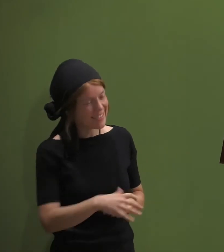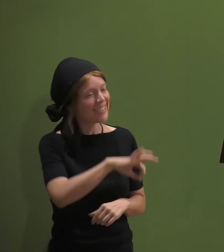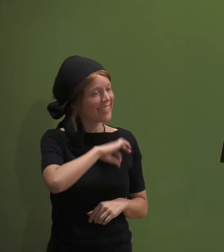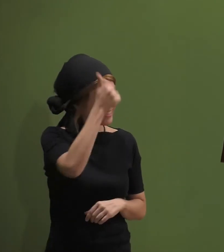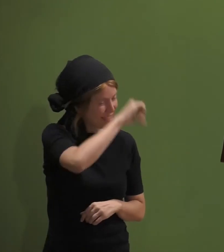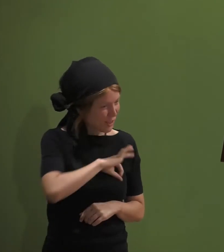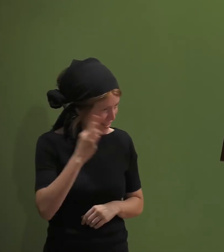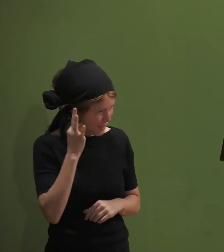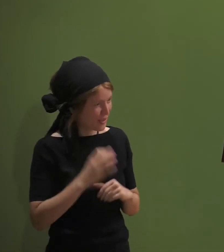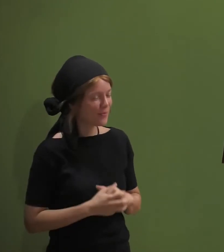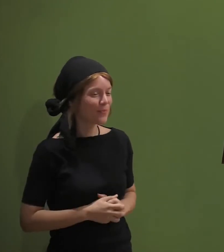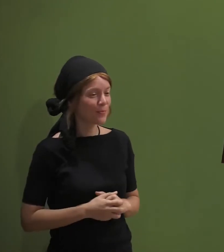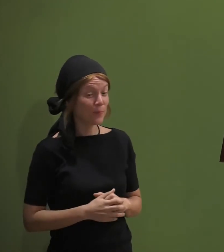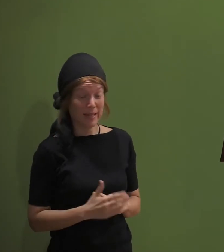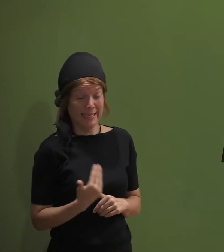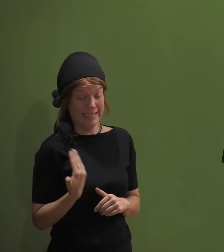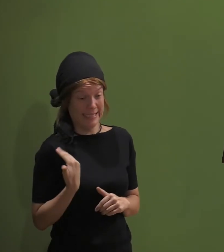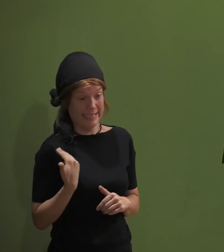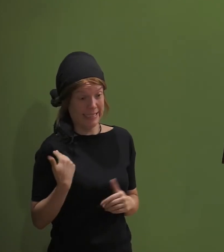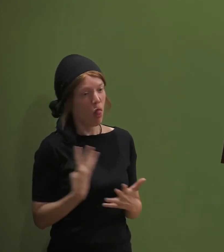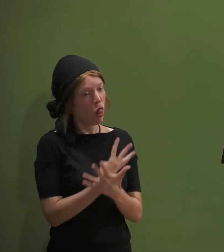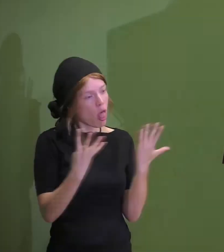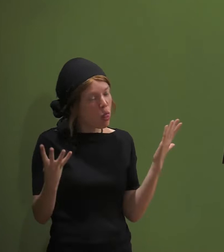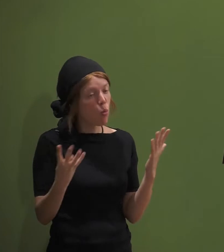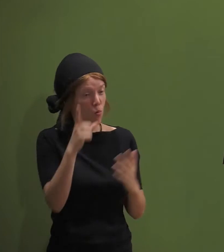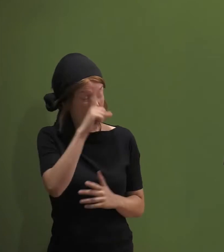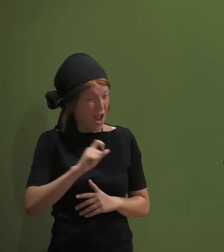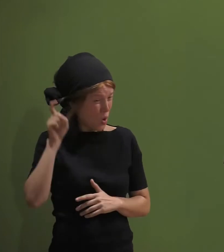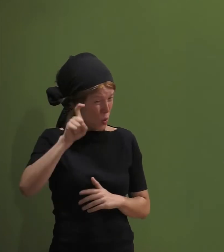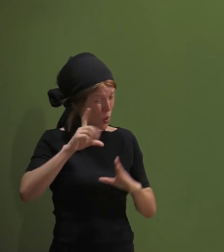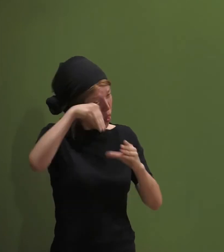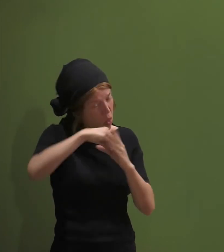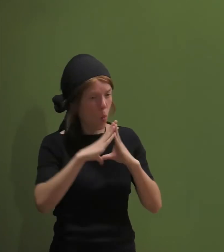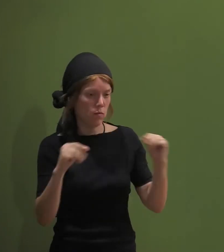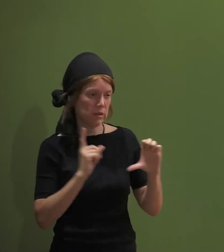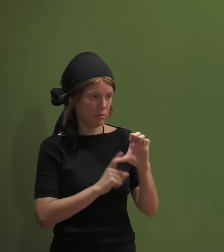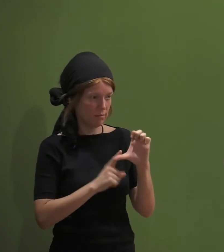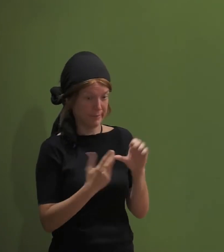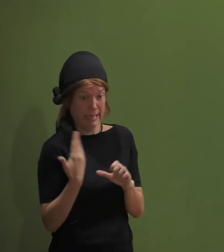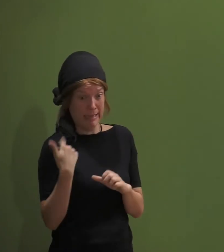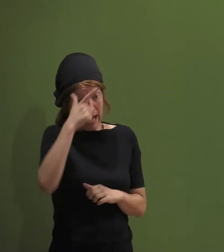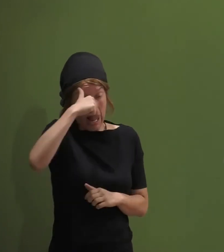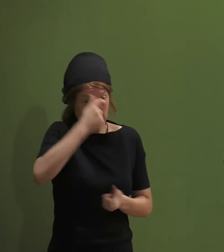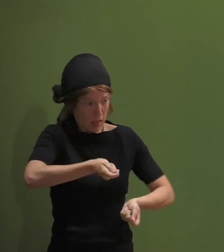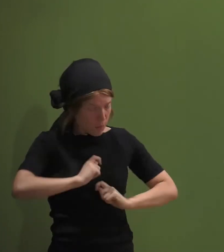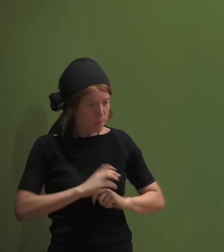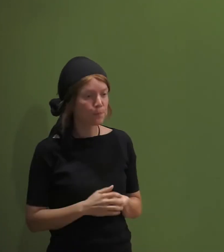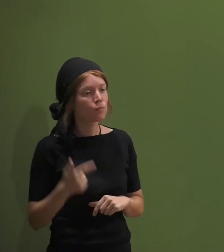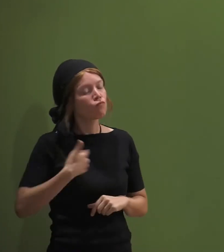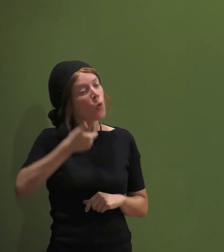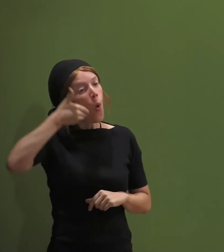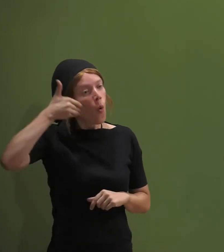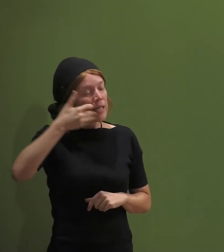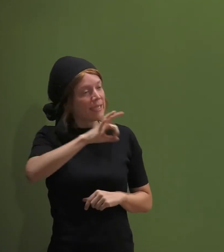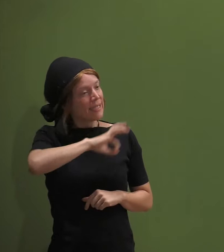Señoras y señores, a punto de cumplir mis primeros 19 años de docencia en la Universidad de Extremadura y recién nombrado catedrático, he tenido el honor